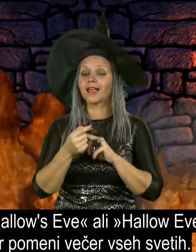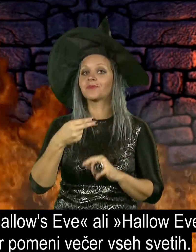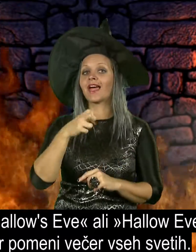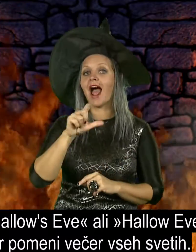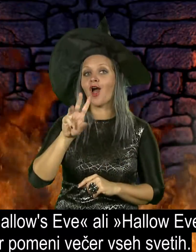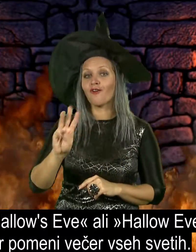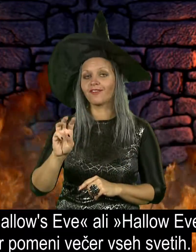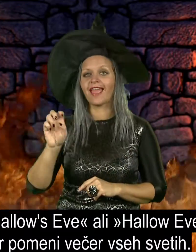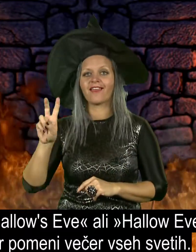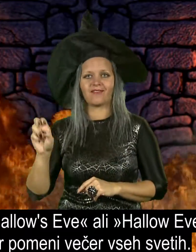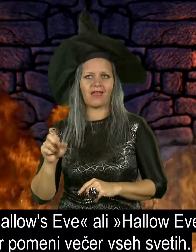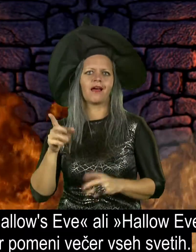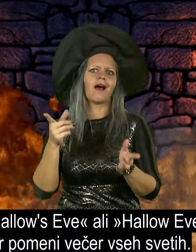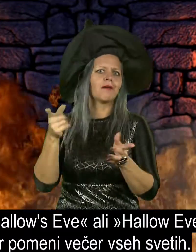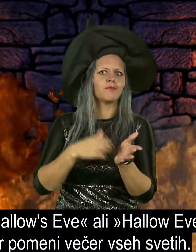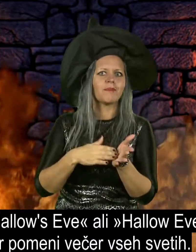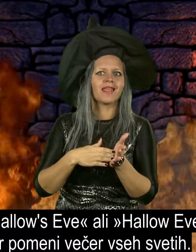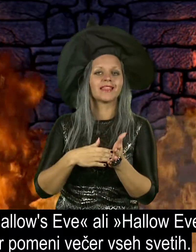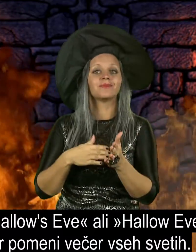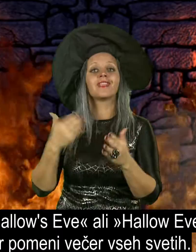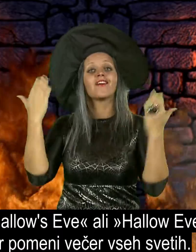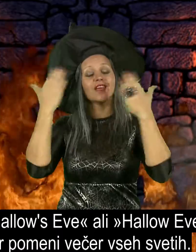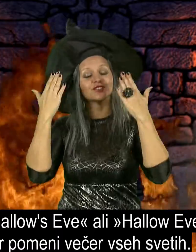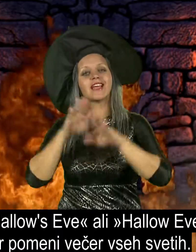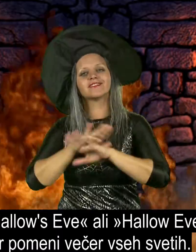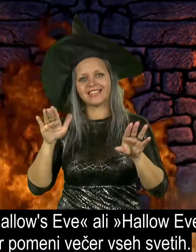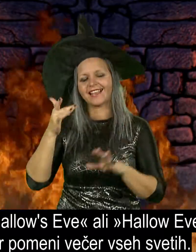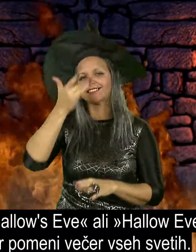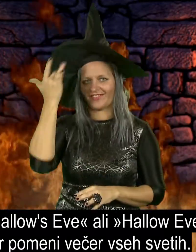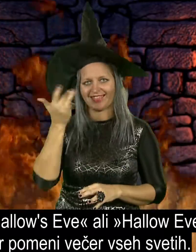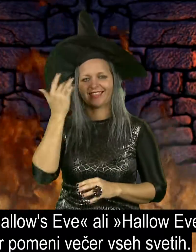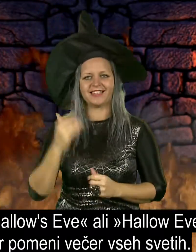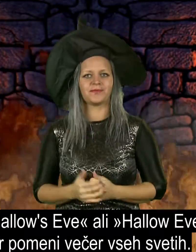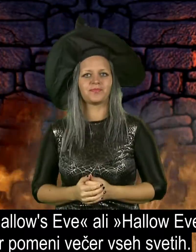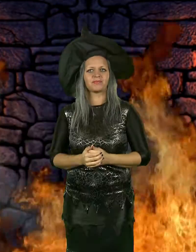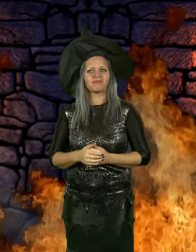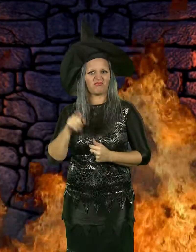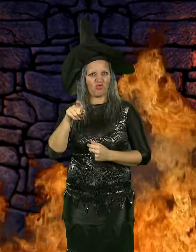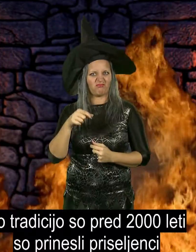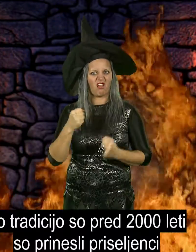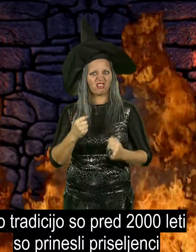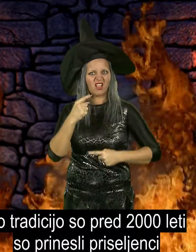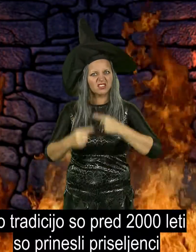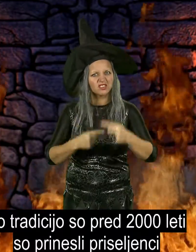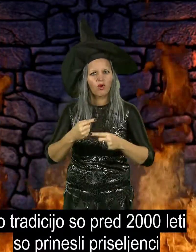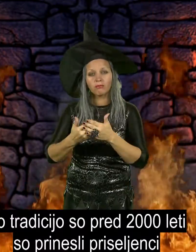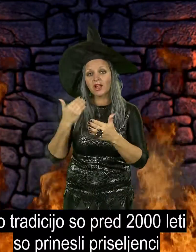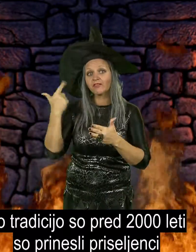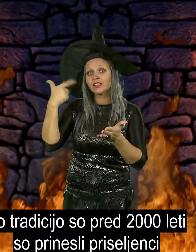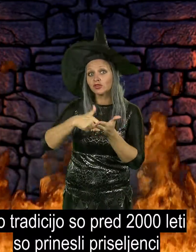Hallow Eve, kar pomeni večer vseh svetih. To tradicijo so pred